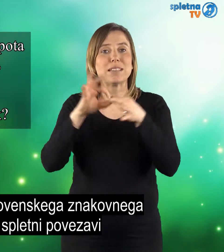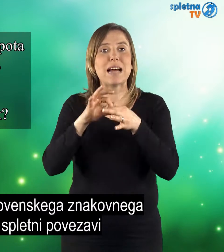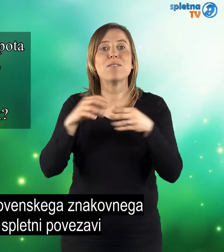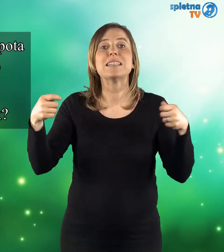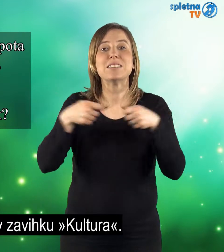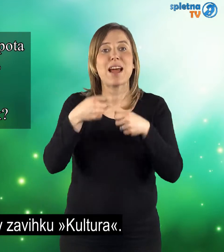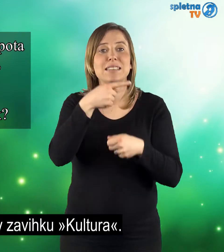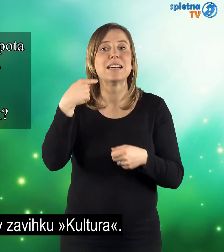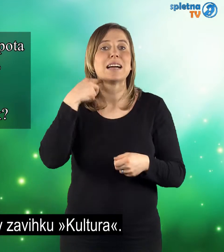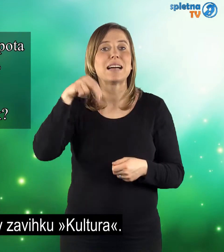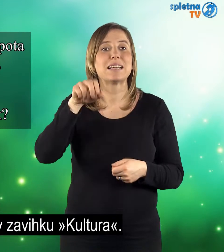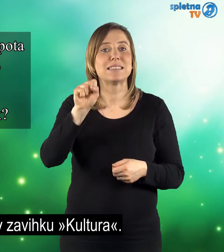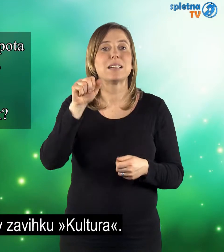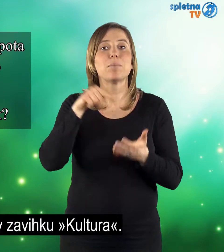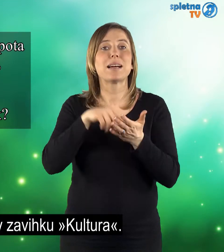zveza-gns.si v zavihku Kultura.